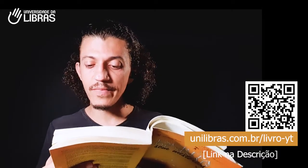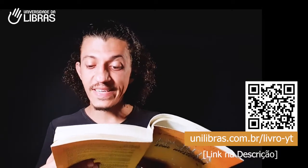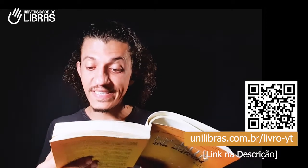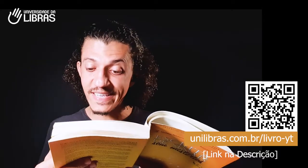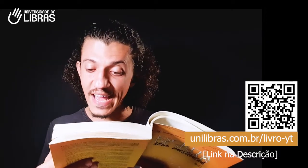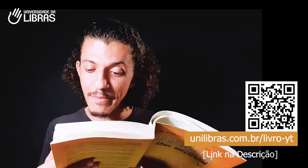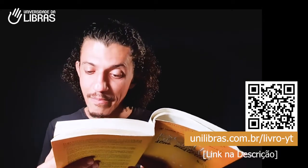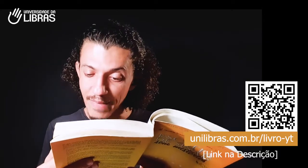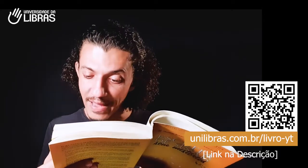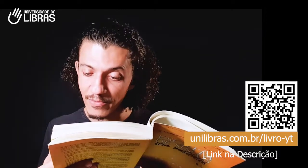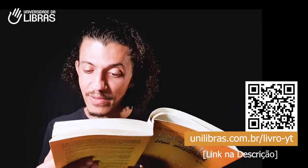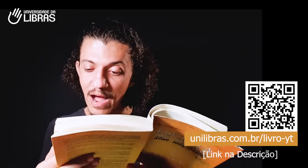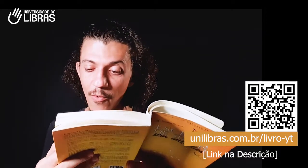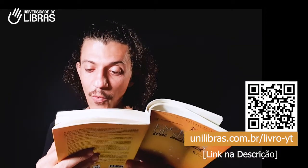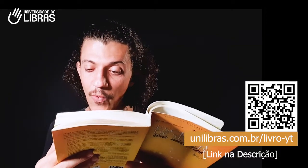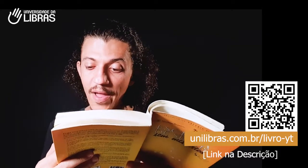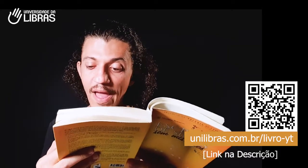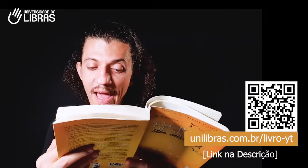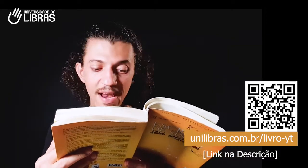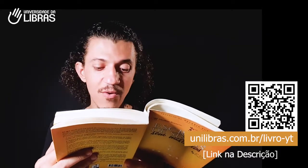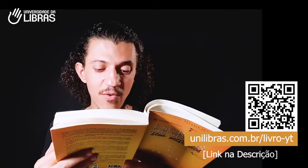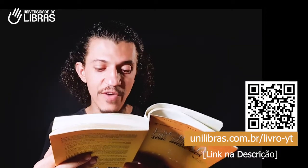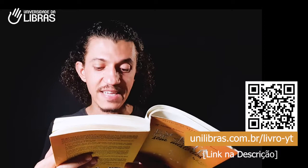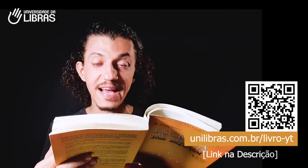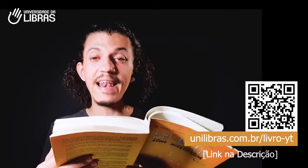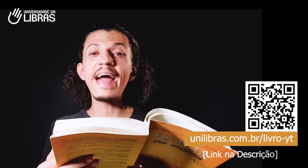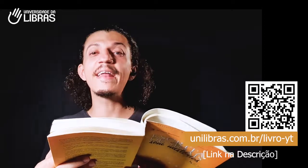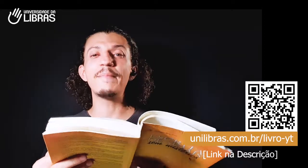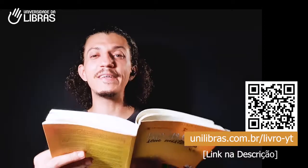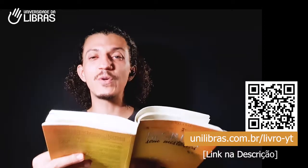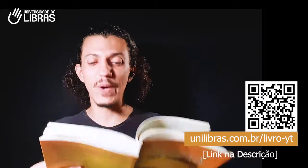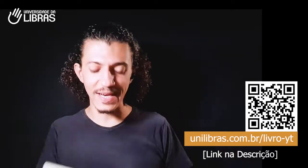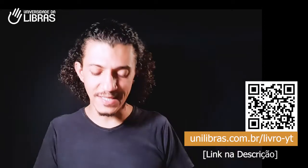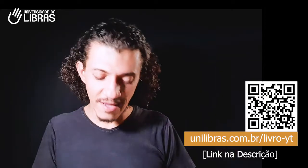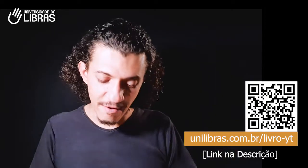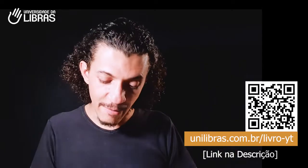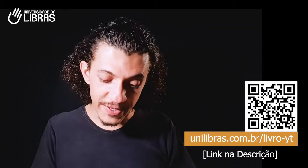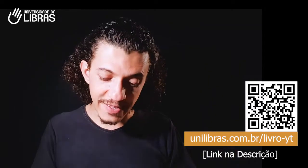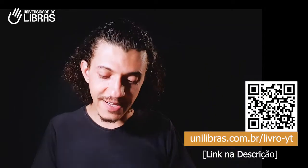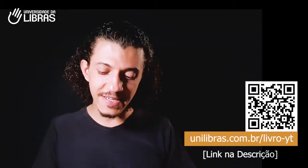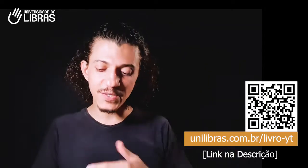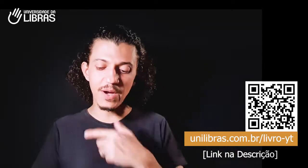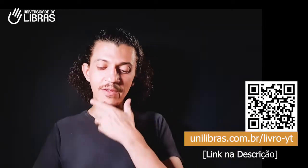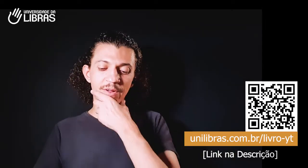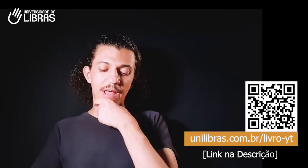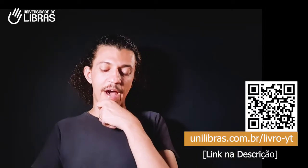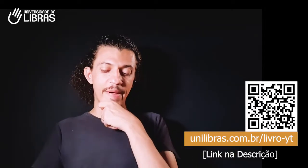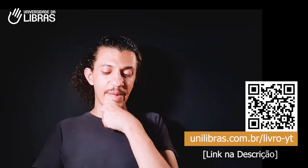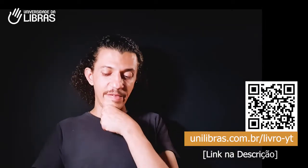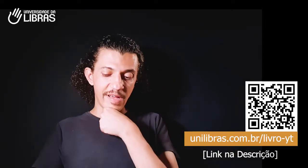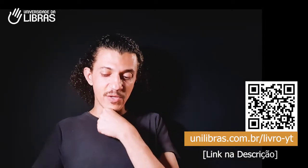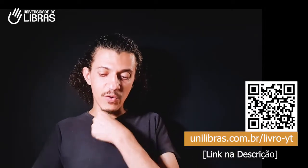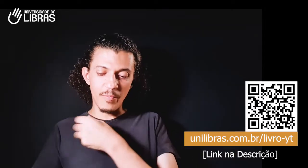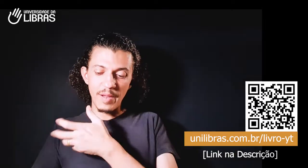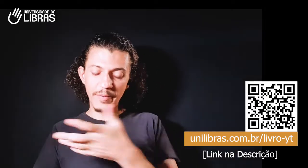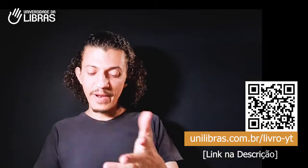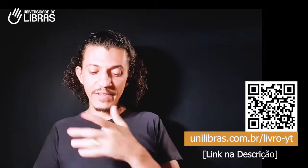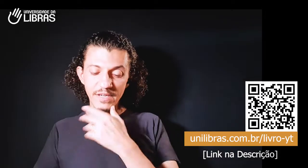estado sem medo algum ela conversa Alegremente com ele cuida interessante com a minha mãe viajou pela primeira